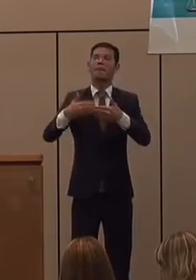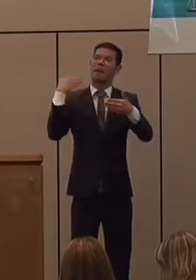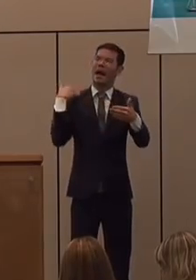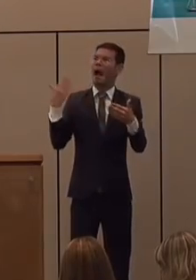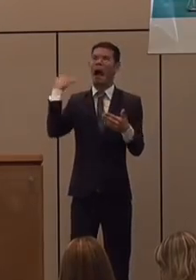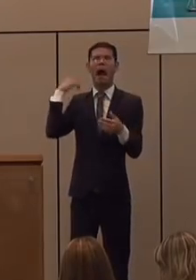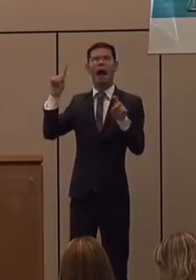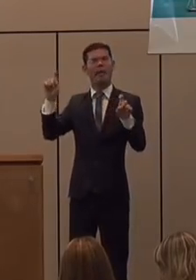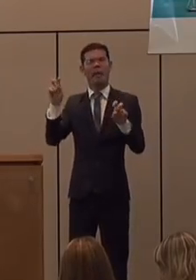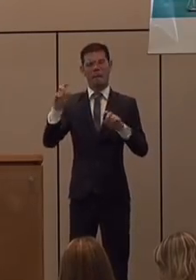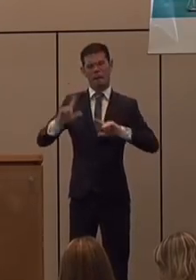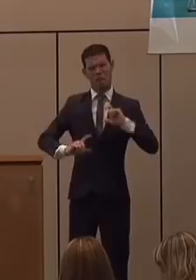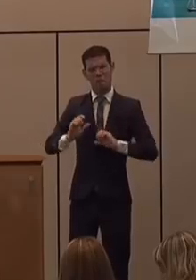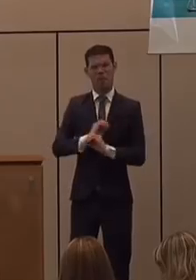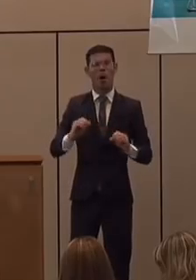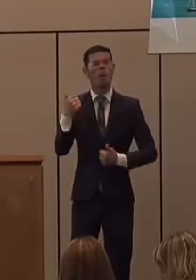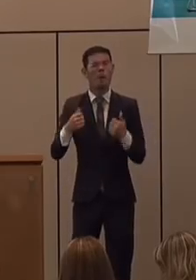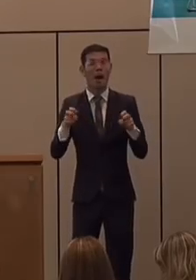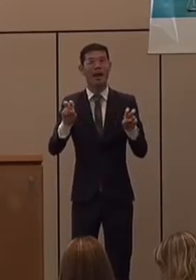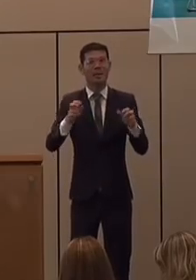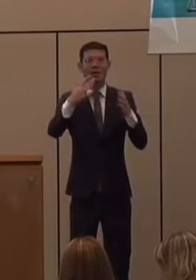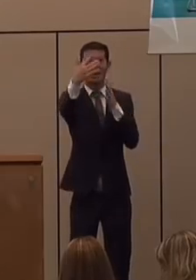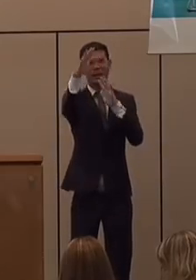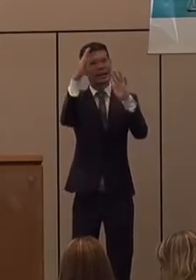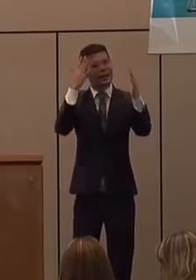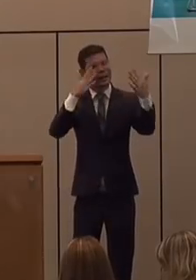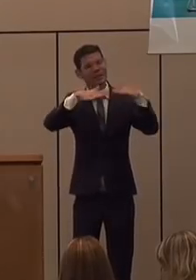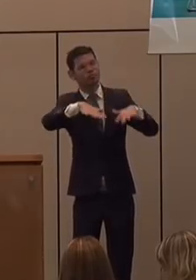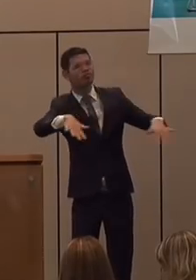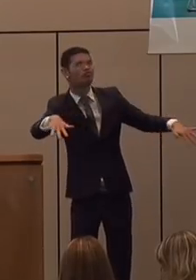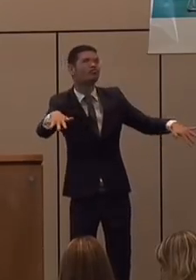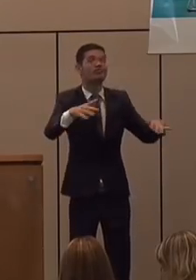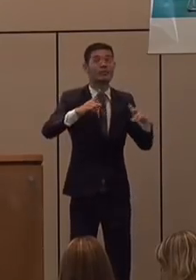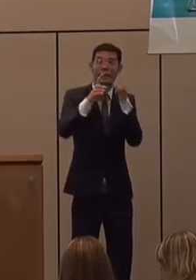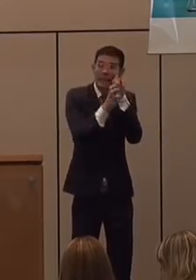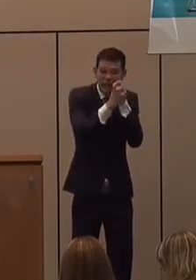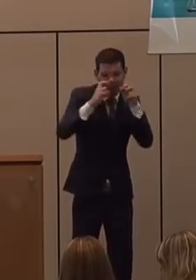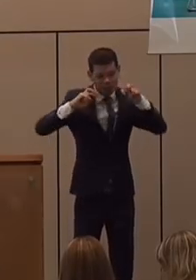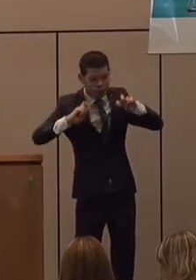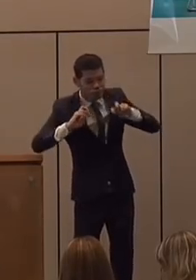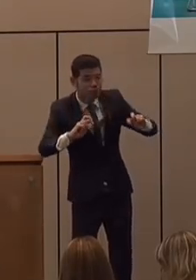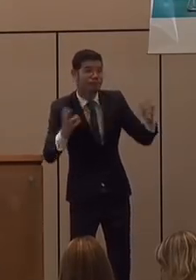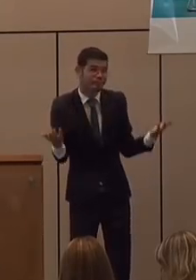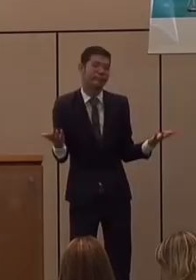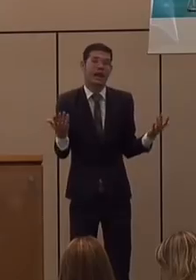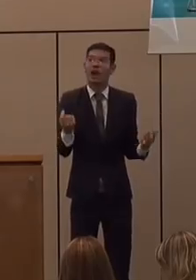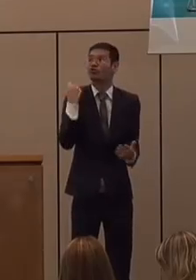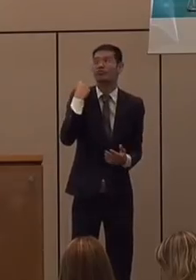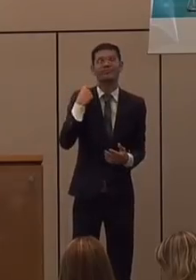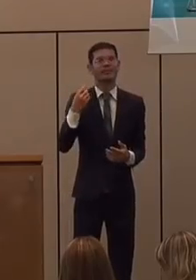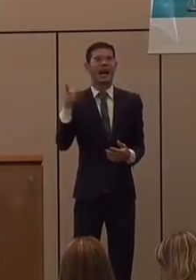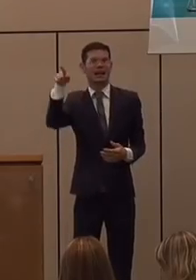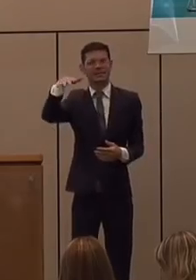pero por ejemplo el turismo científico que se realiza en esas zonas naturales un ejemplo de ello es el desierto de la tatacoa donde hace poco hicimos el segundo